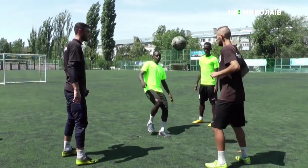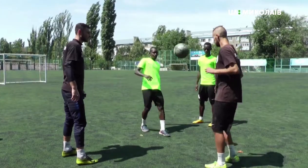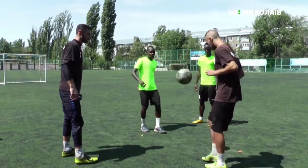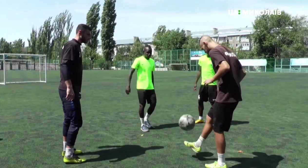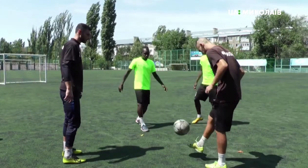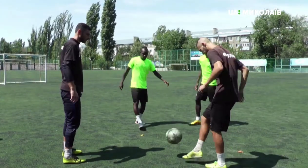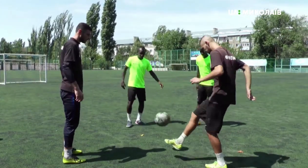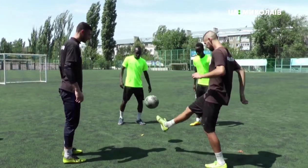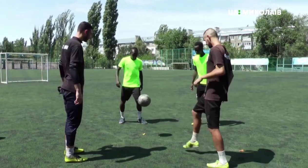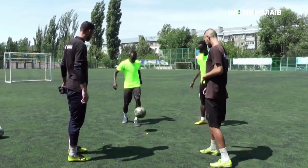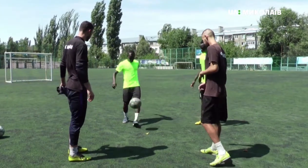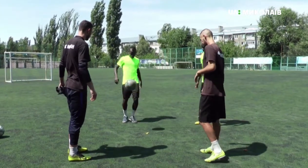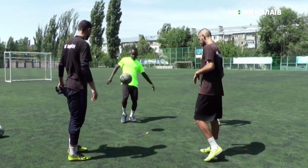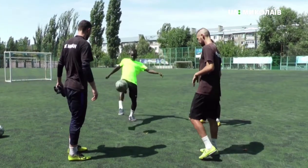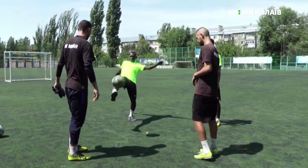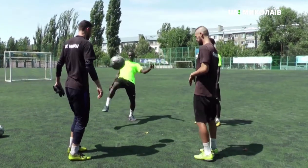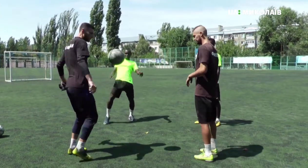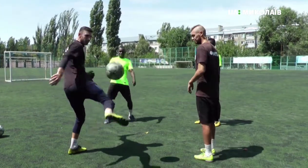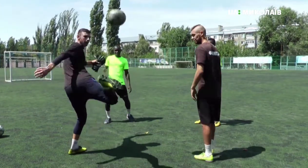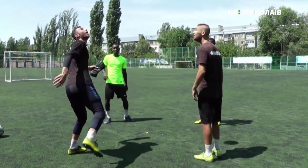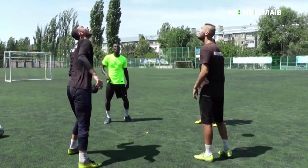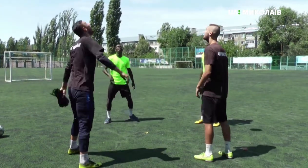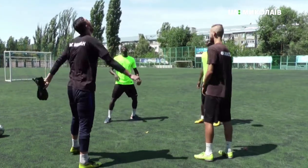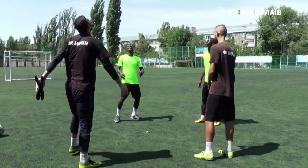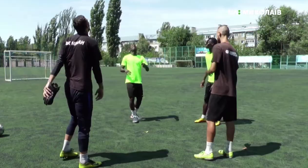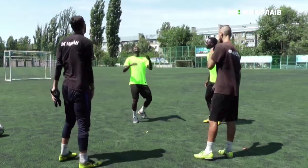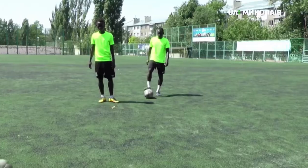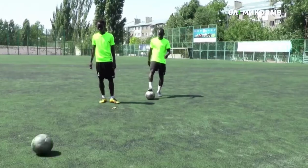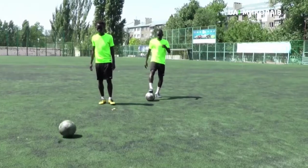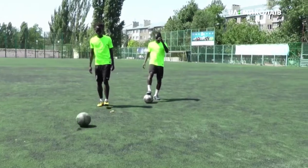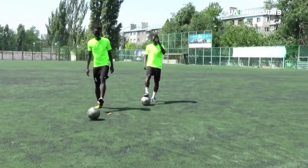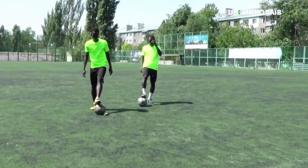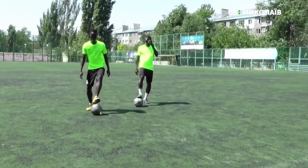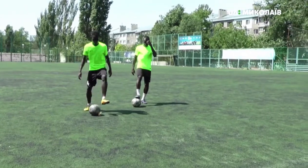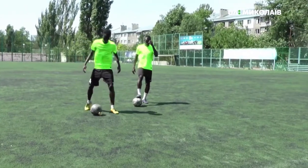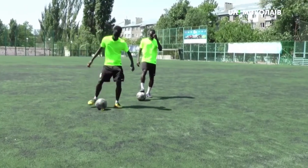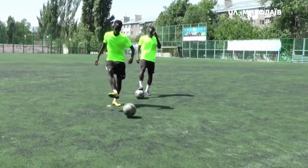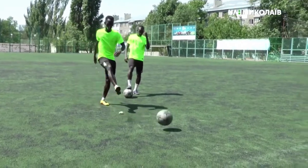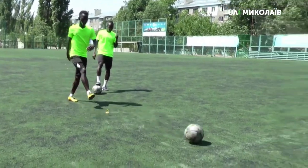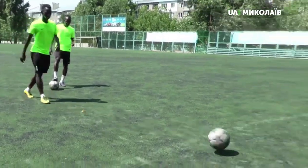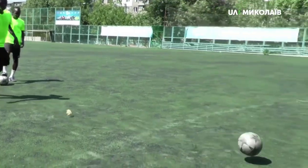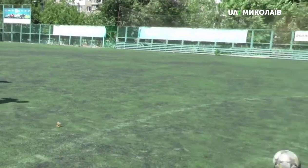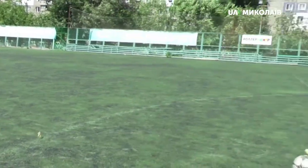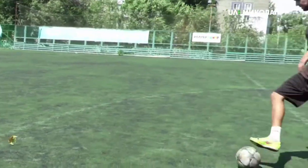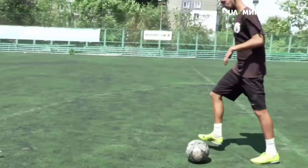Одеси, Херсону, Очакова, Миколаєва і навіть з іншого континенту. Темношкірі сенегальці та гамбійці швидко влились в